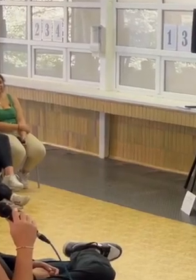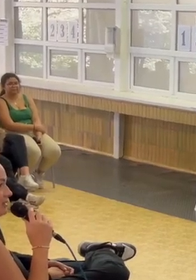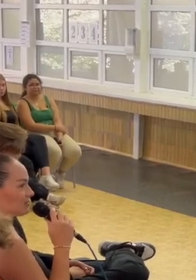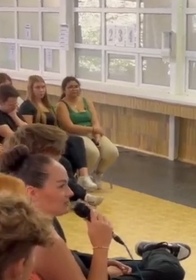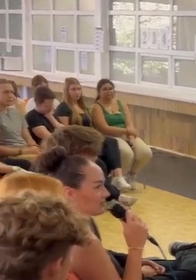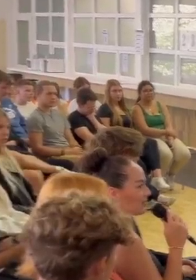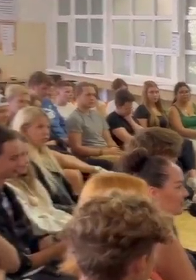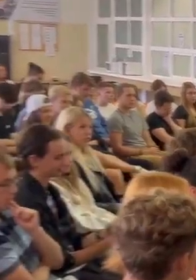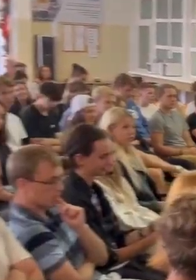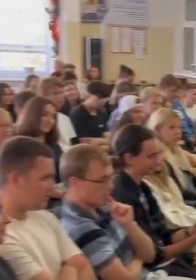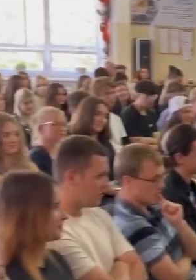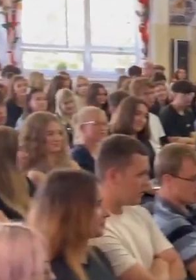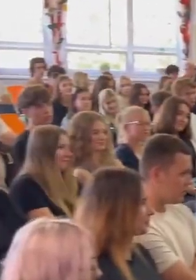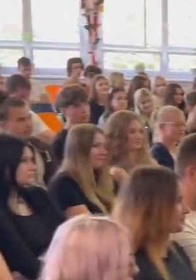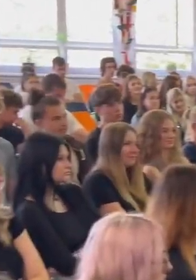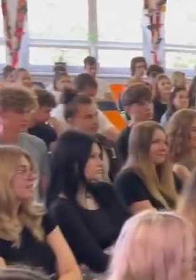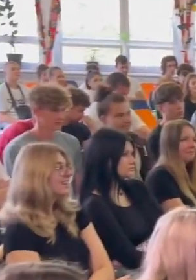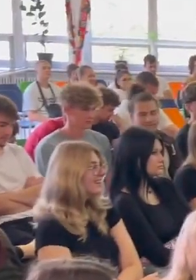krajina bola pre mladých.